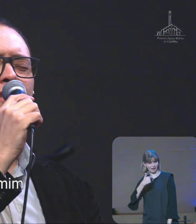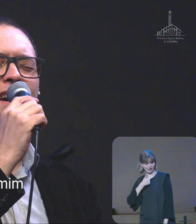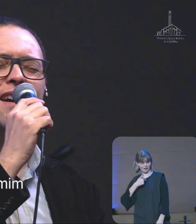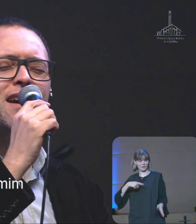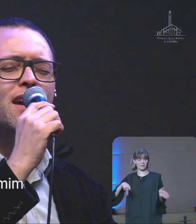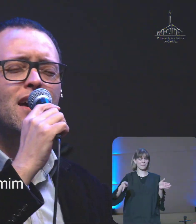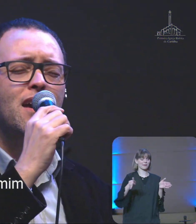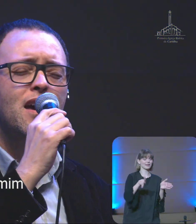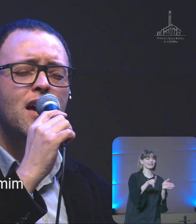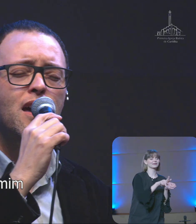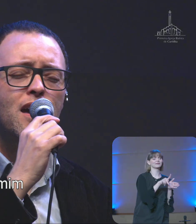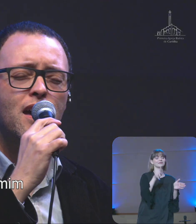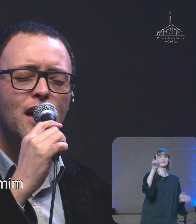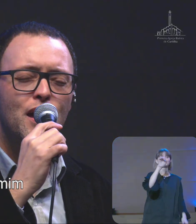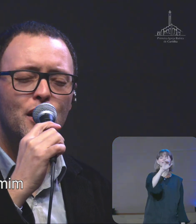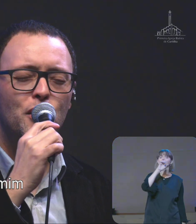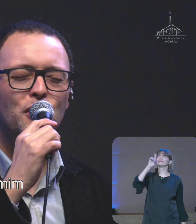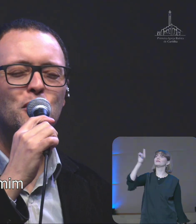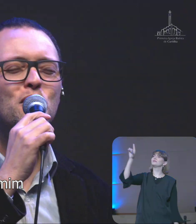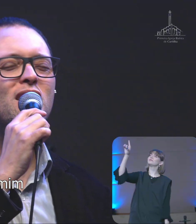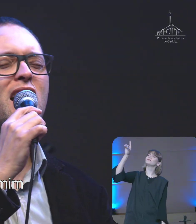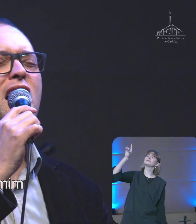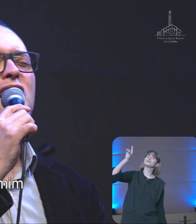Sou teu,